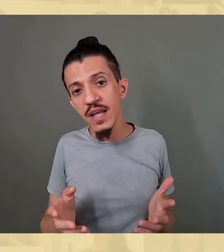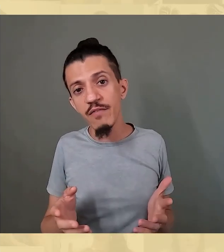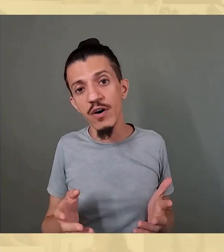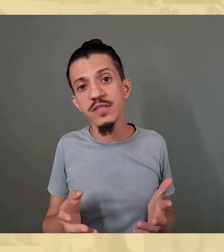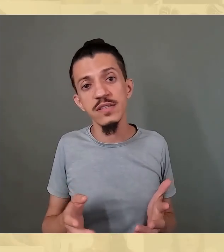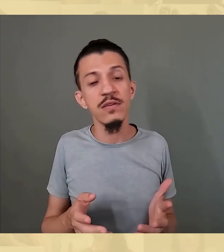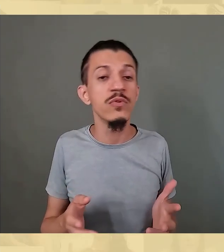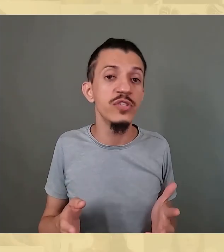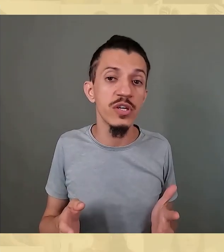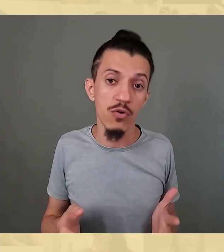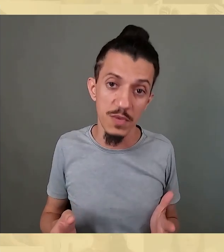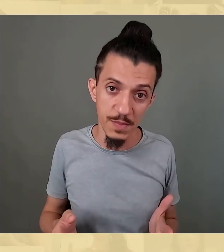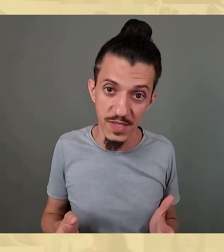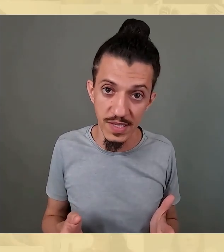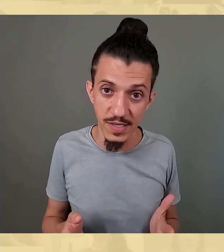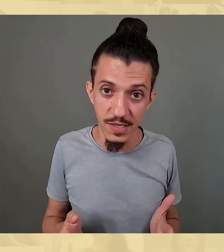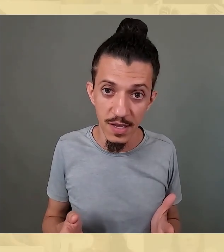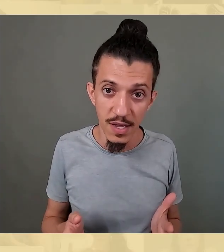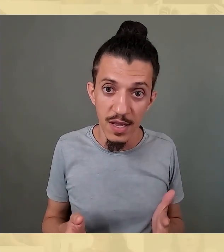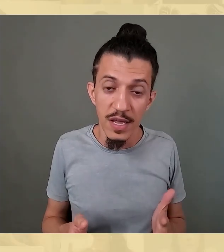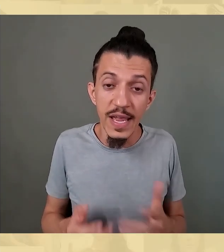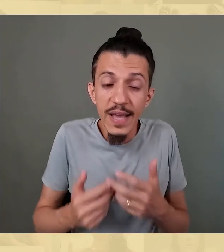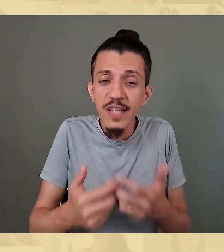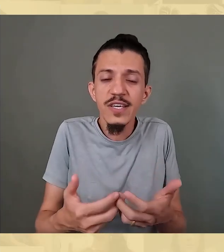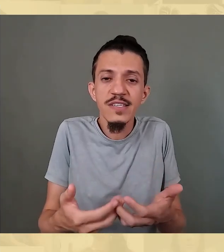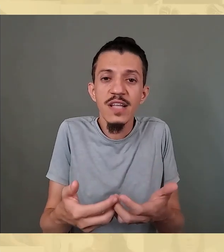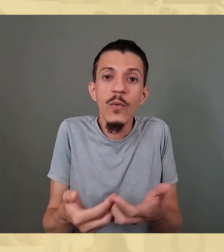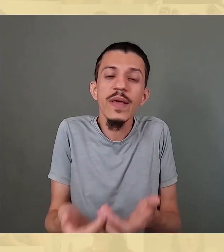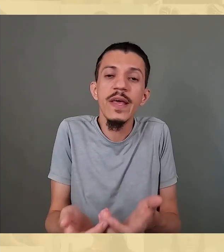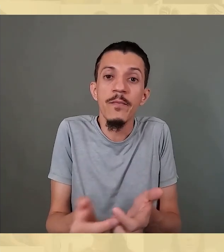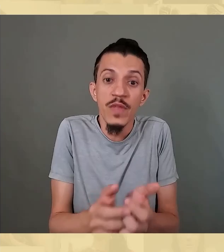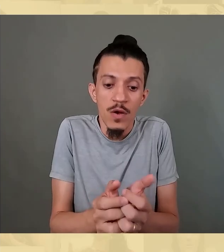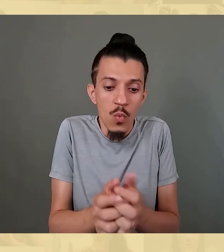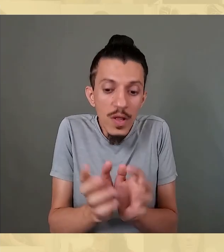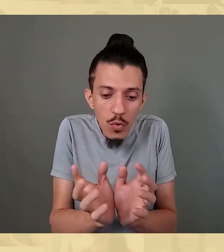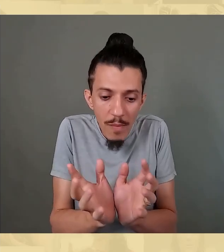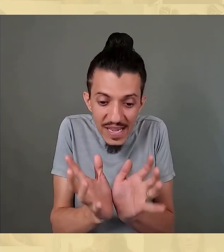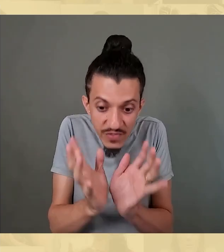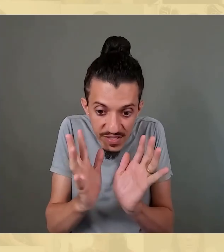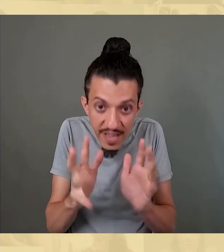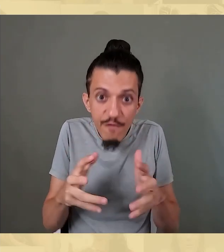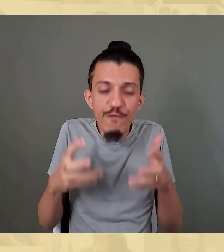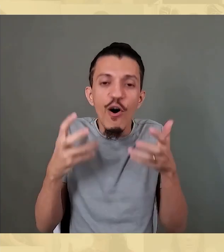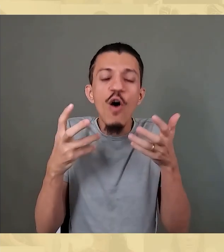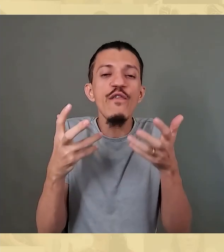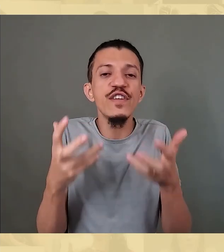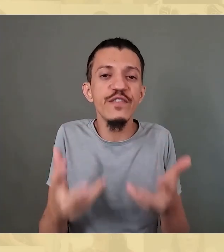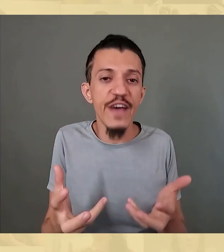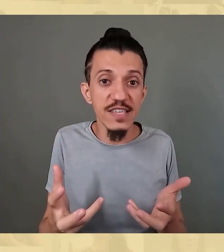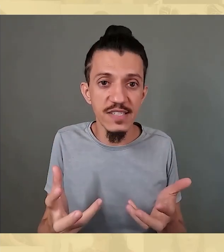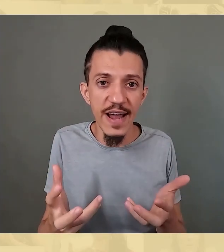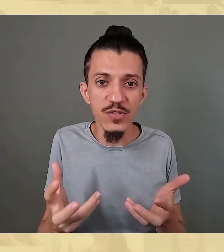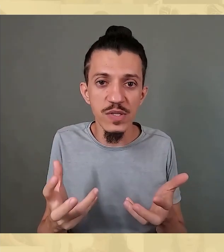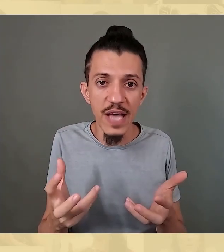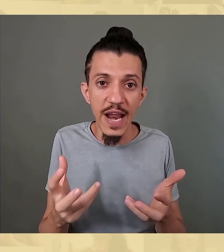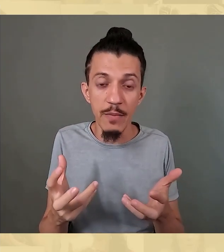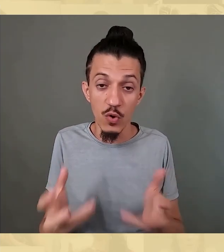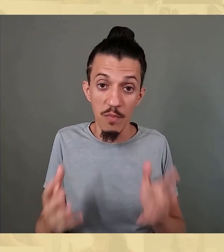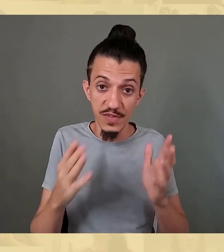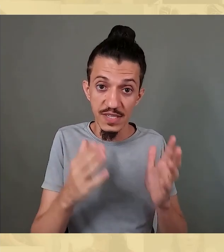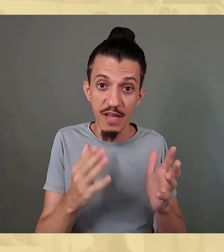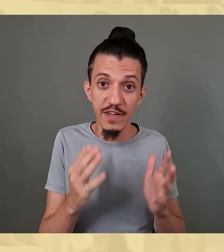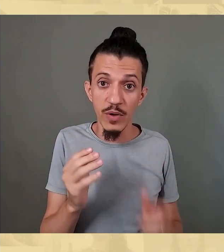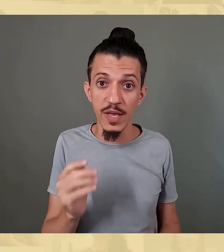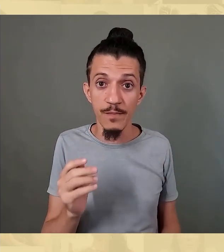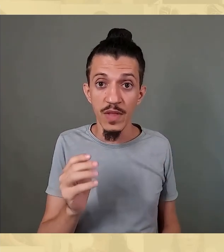células nervosas, segundo indicam algumas pesquisas. E a grande questão é que quanto mais você envolve diversas áreas do cérebro, como